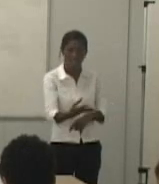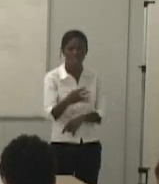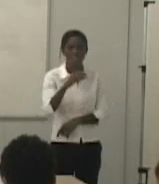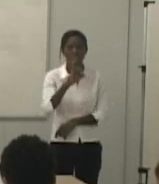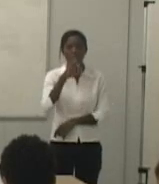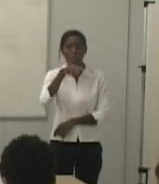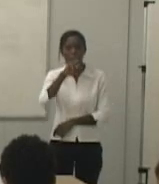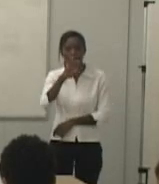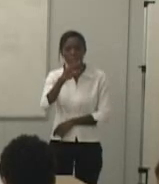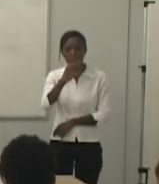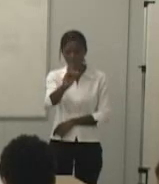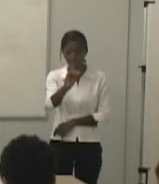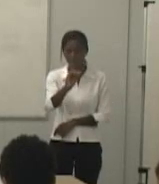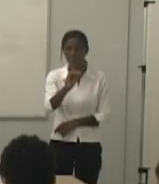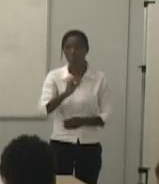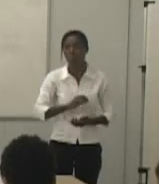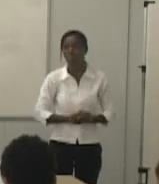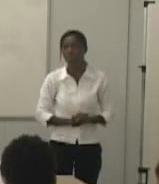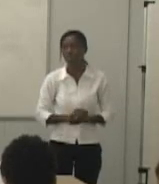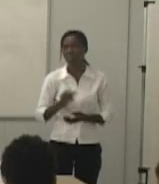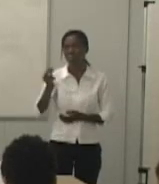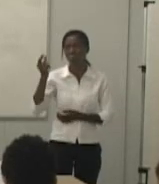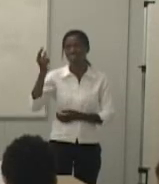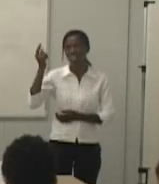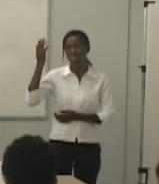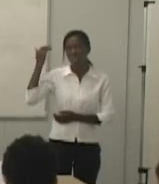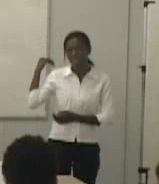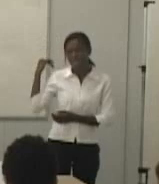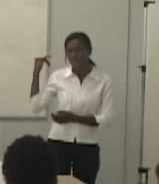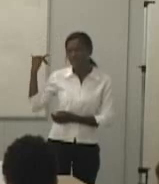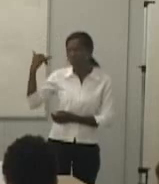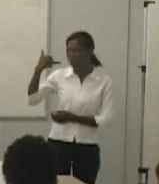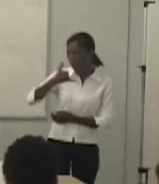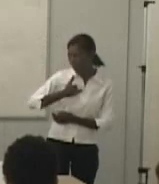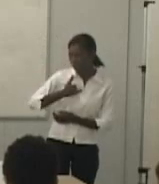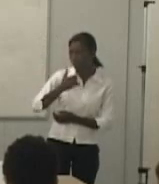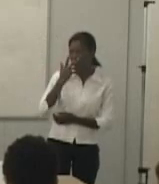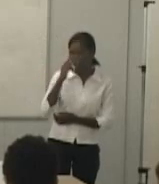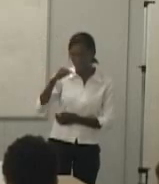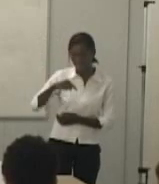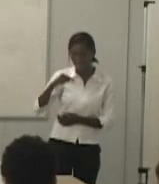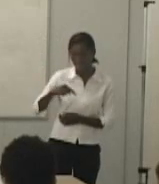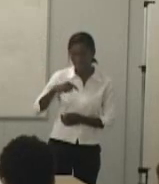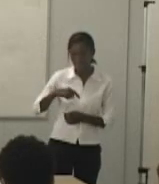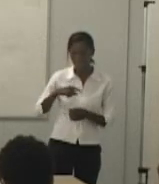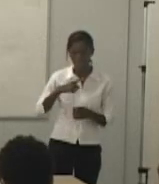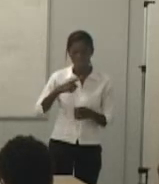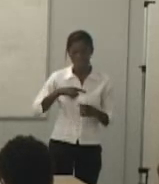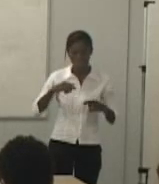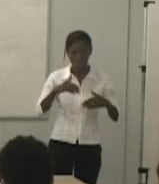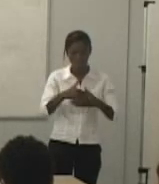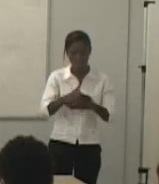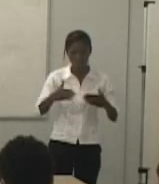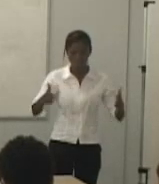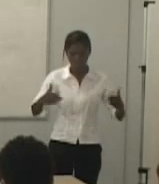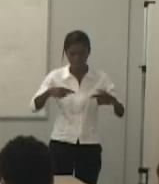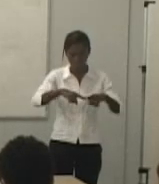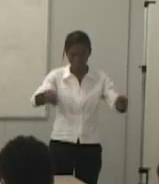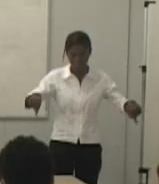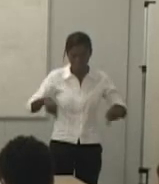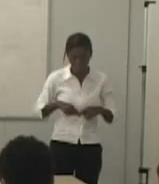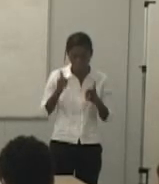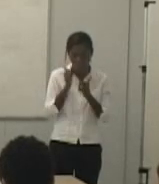imetro na época é o que disseram pra gente é que era um campo de futebol abandonado e na realidade